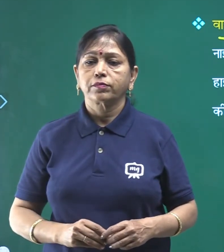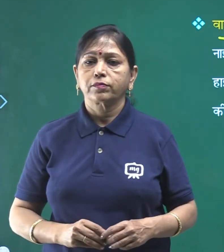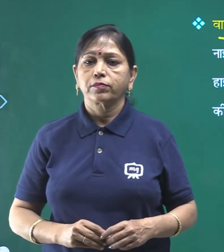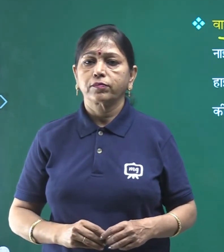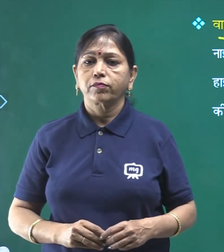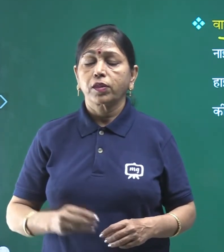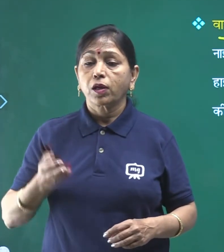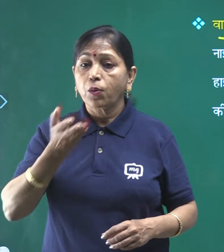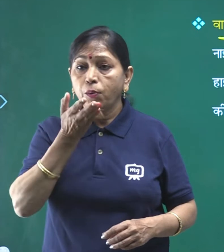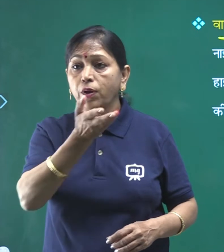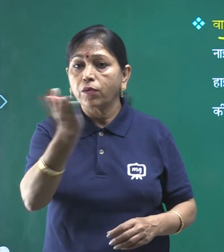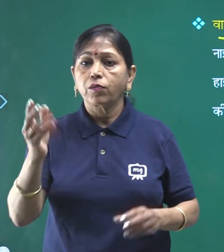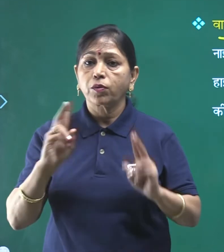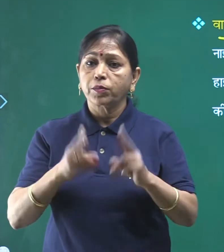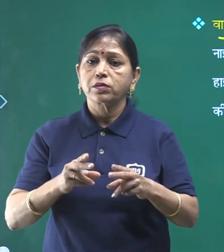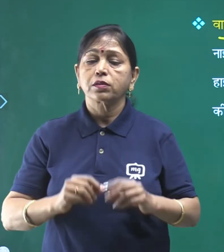इस वॉल्यूम स्थित